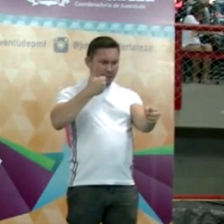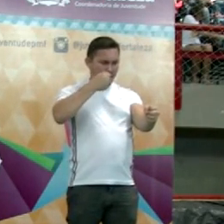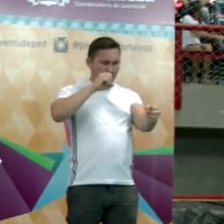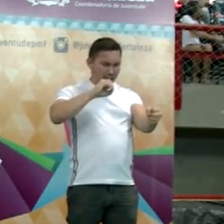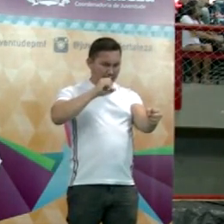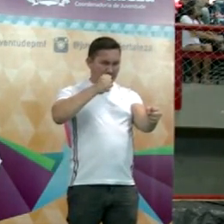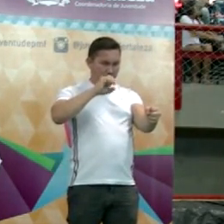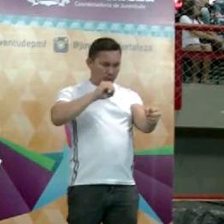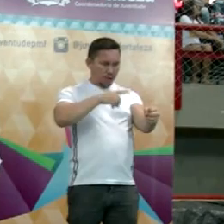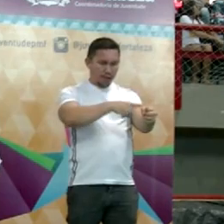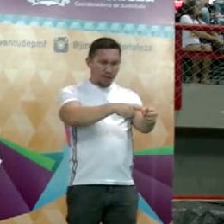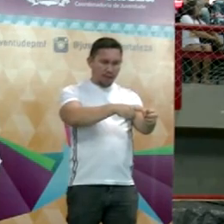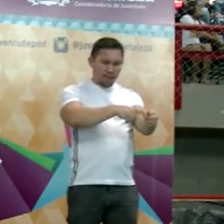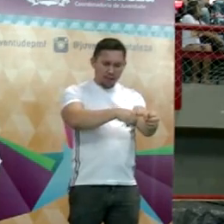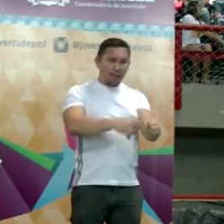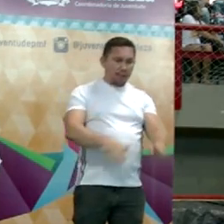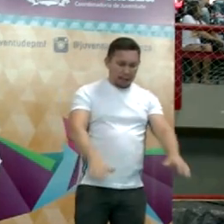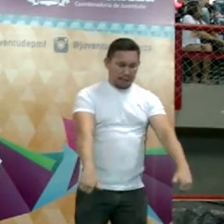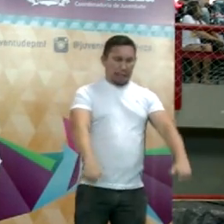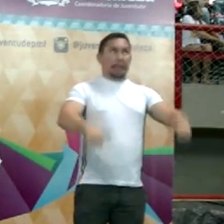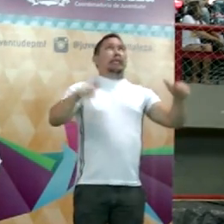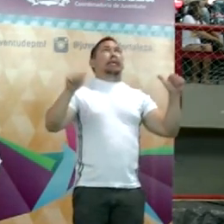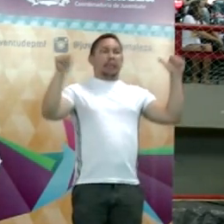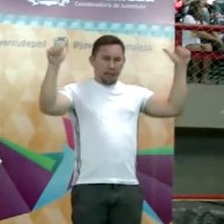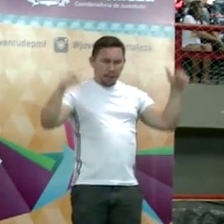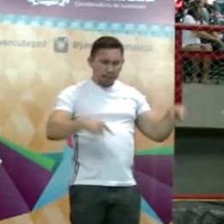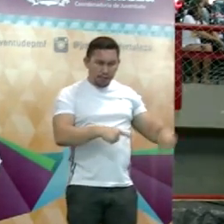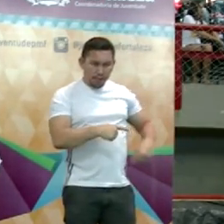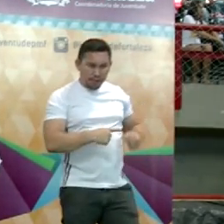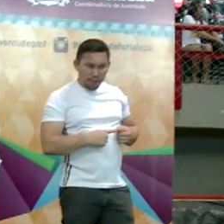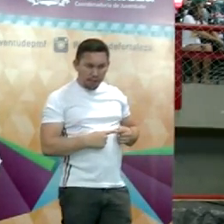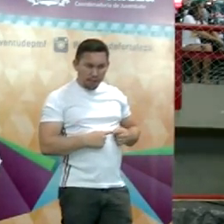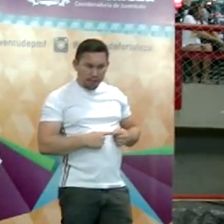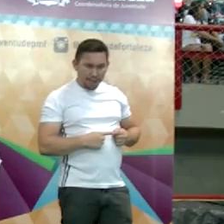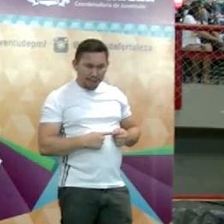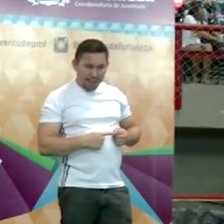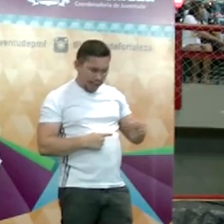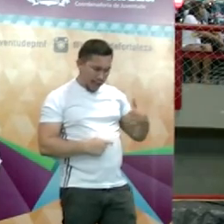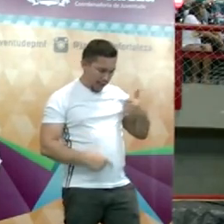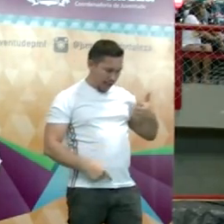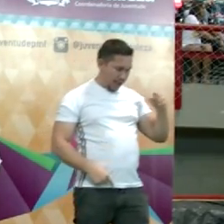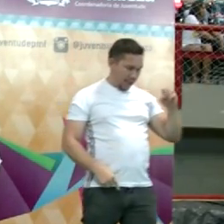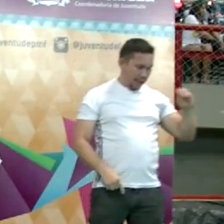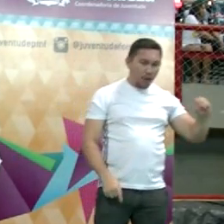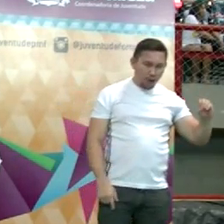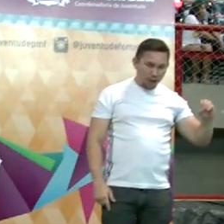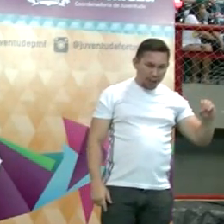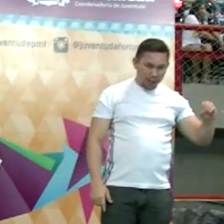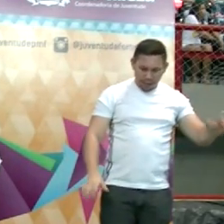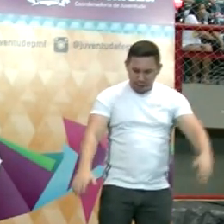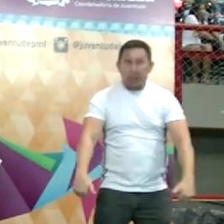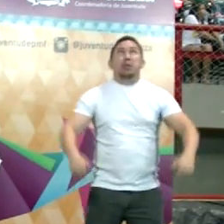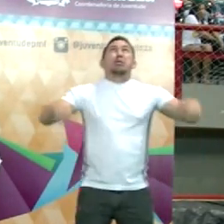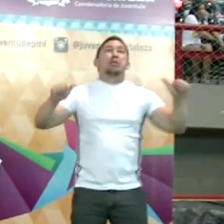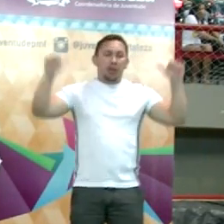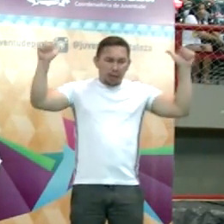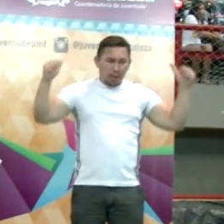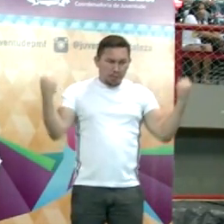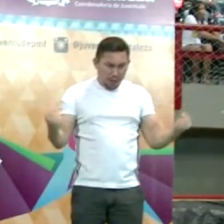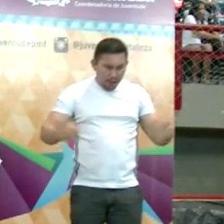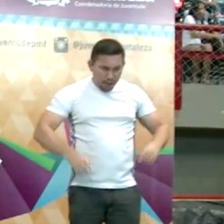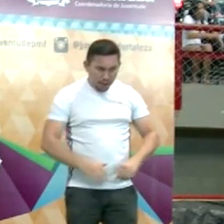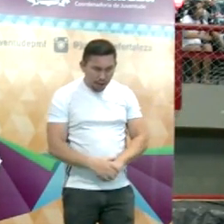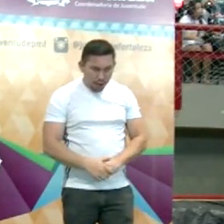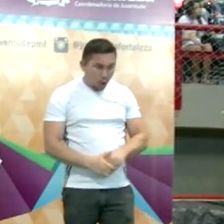anos, para levantar não sei quantos quilos numa academia, ou para fazer uma esteira numa velocidade alta, que você